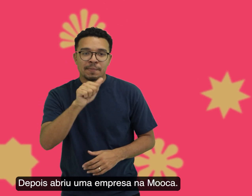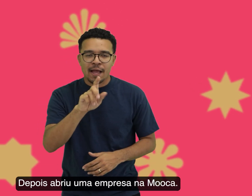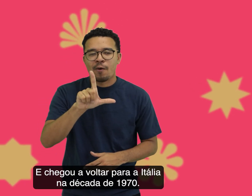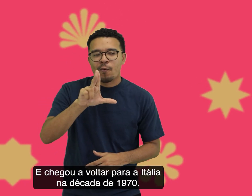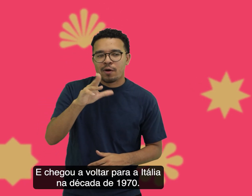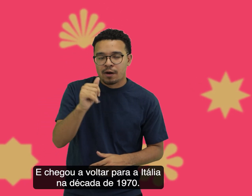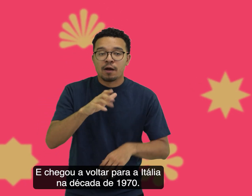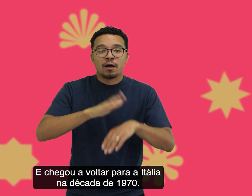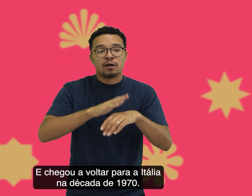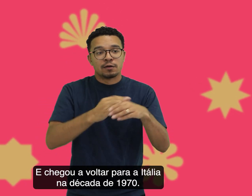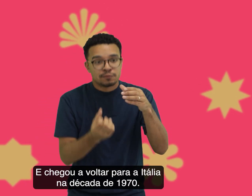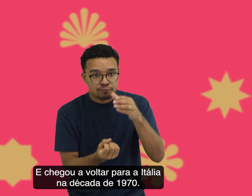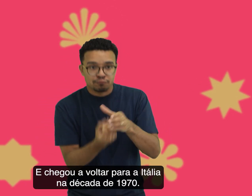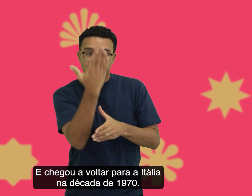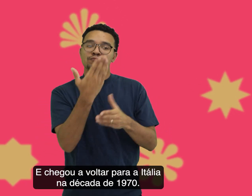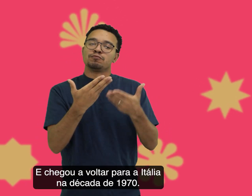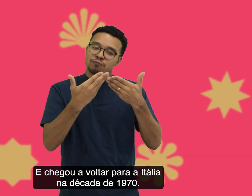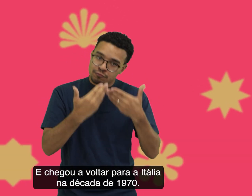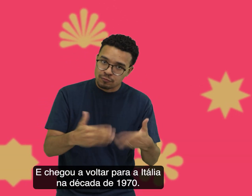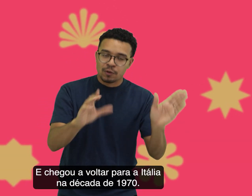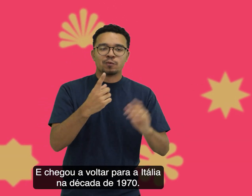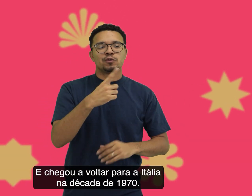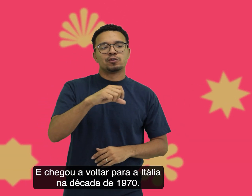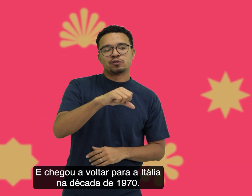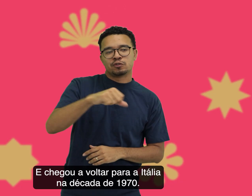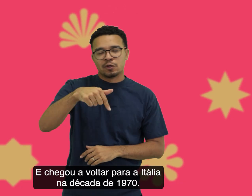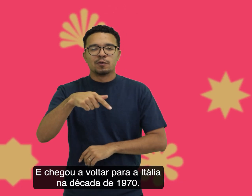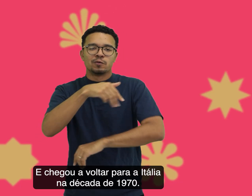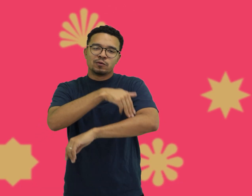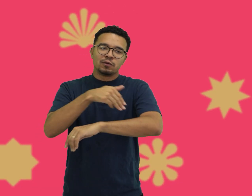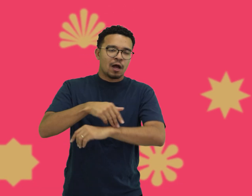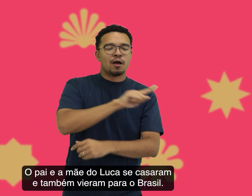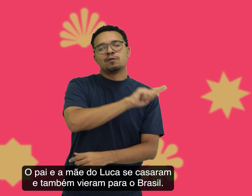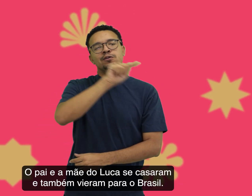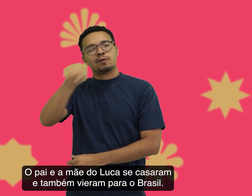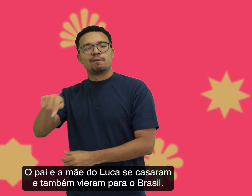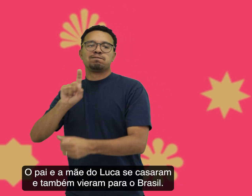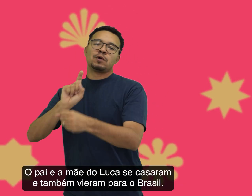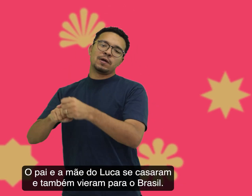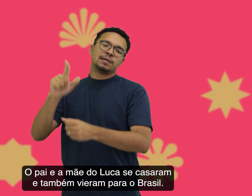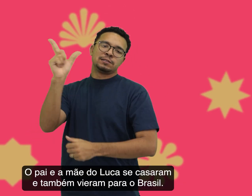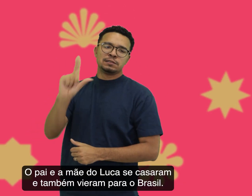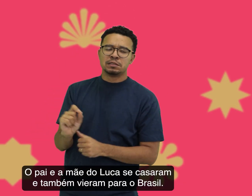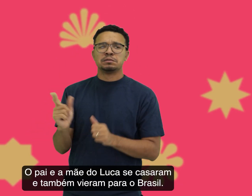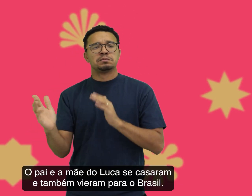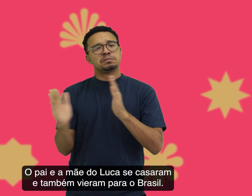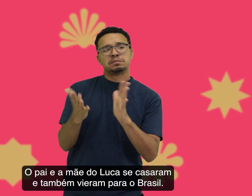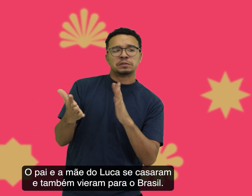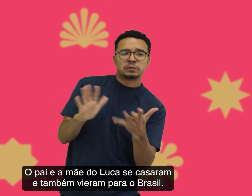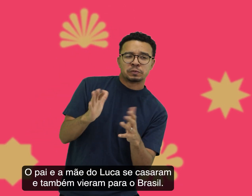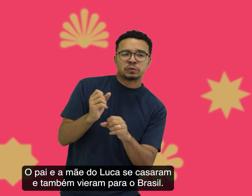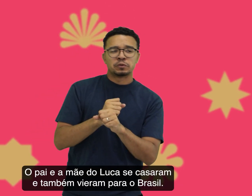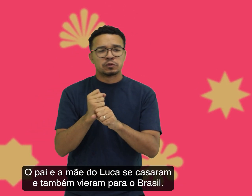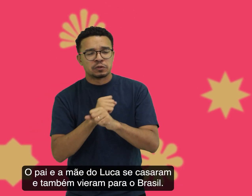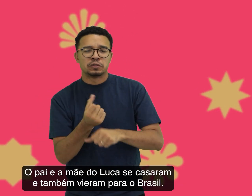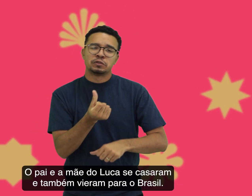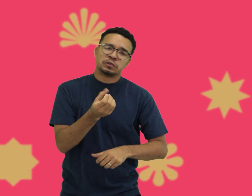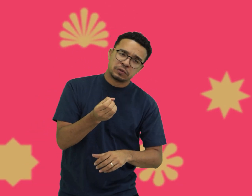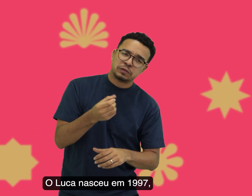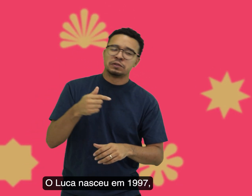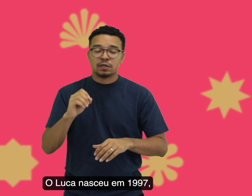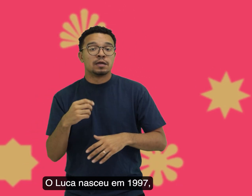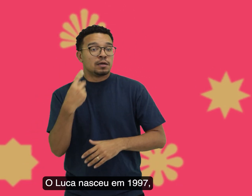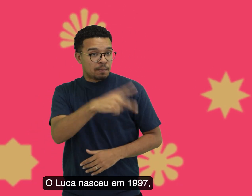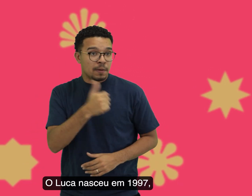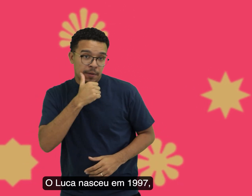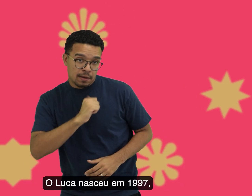uma empresa na Moca e chegou a voltar para a Itália na década de 1970. O pai e a mãe do Luca se casaram e também vieram